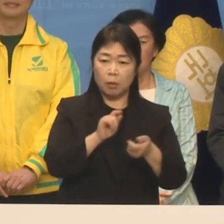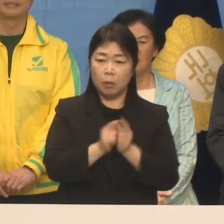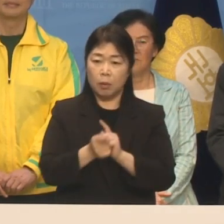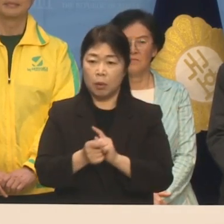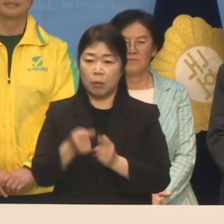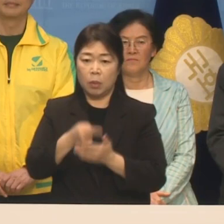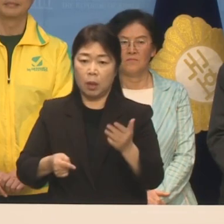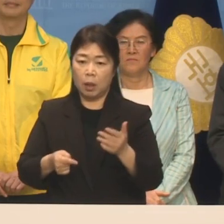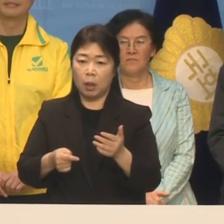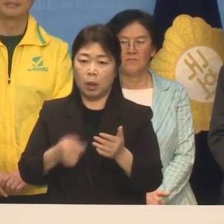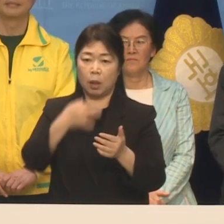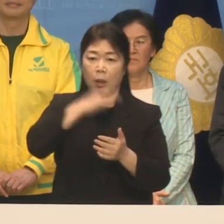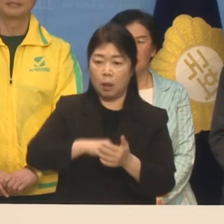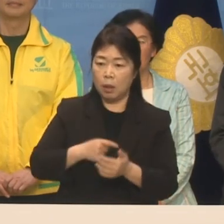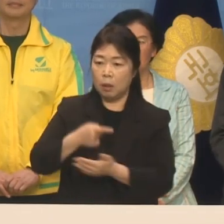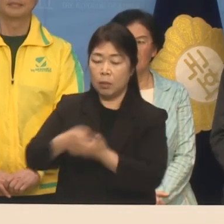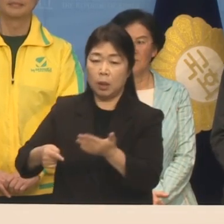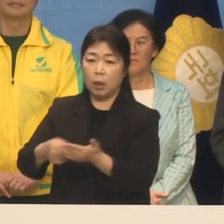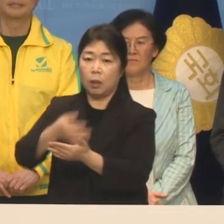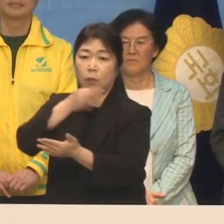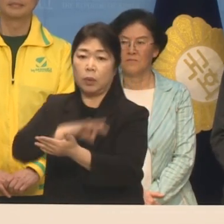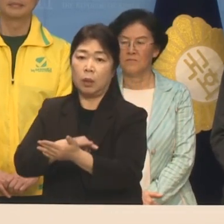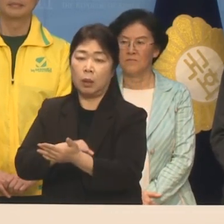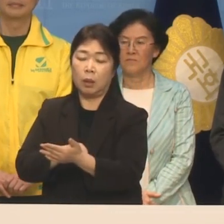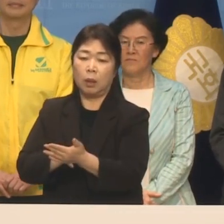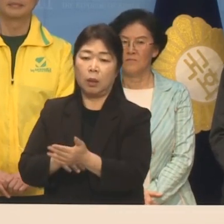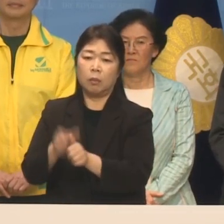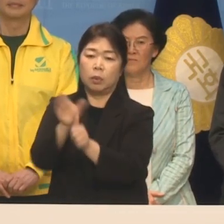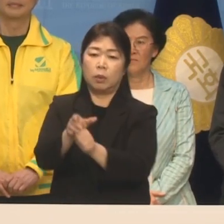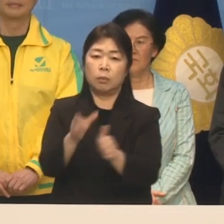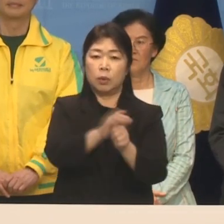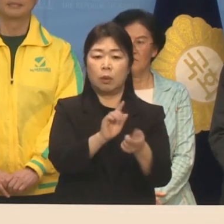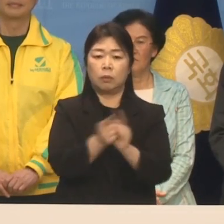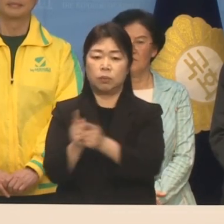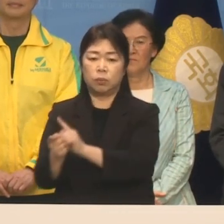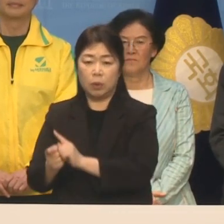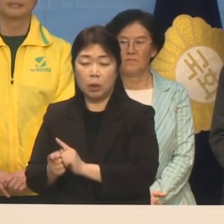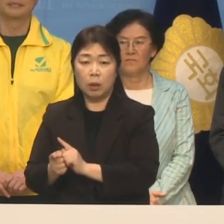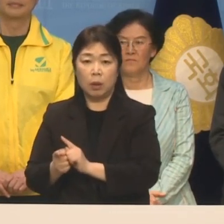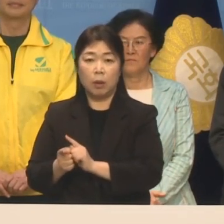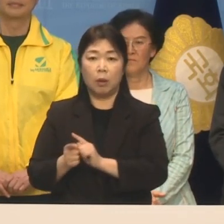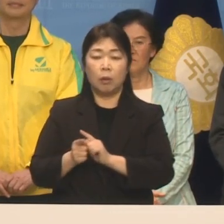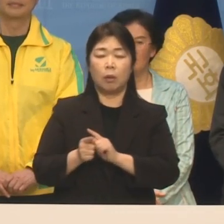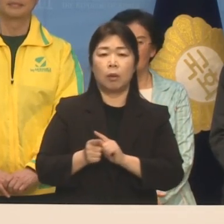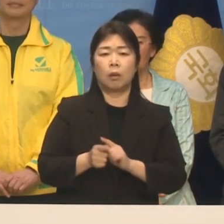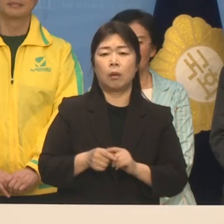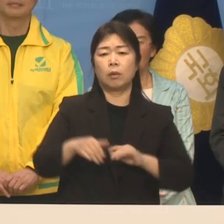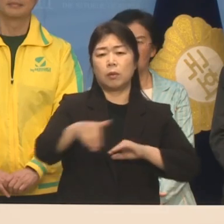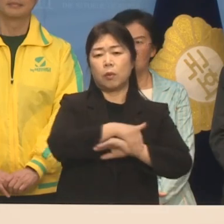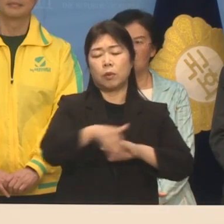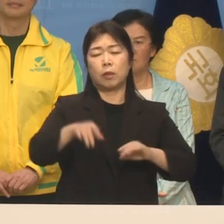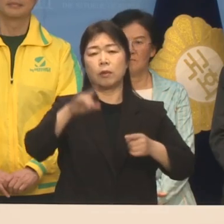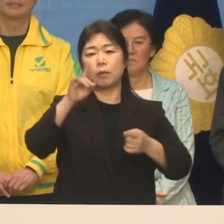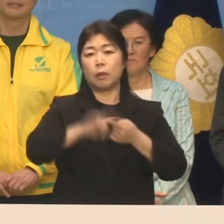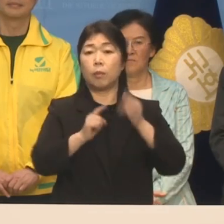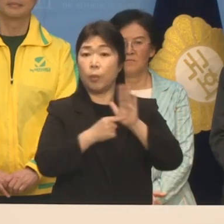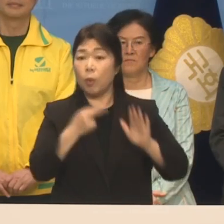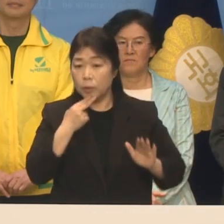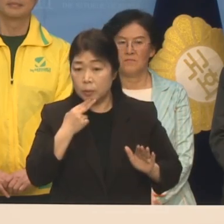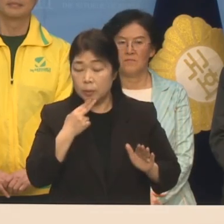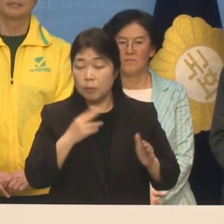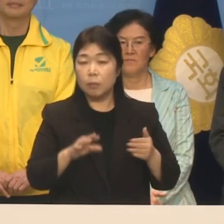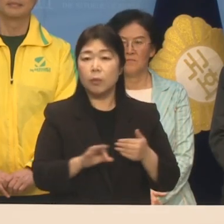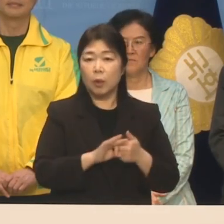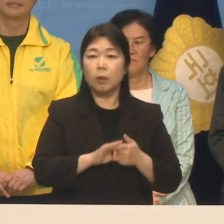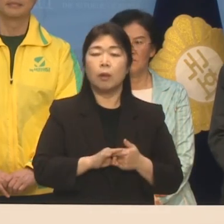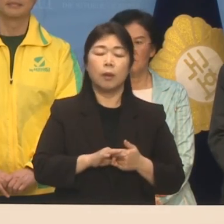넘겨주는 방식의 폭탄 돌리기 정책이 성평등 정의와는 아주 먼 곳에 있다고 생각합니다. 녹색정의당에서